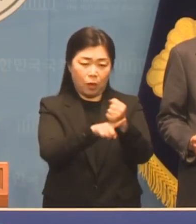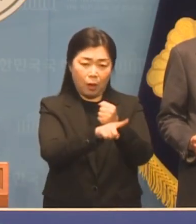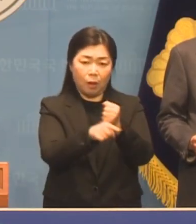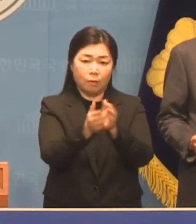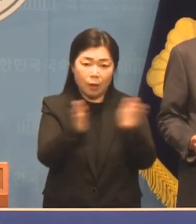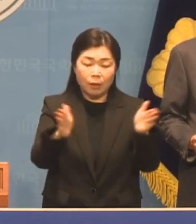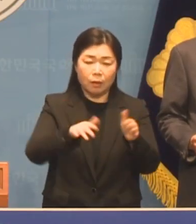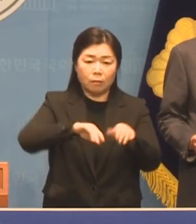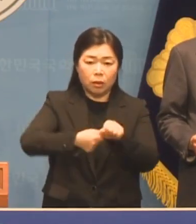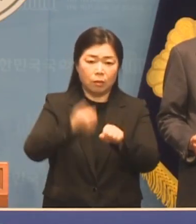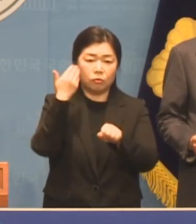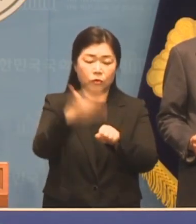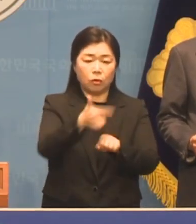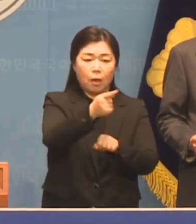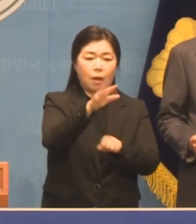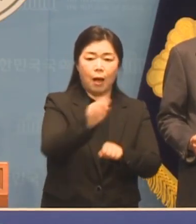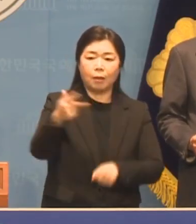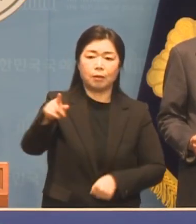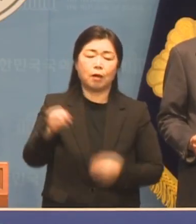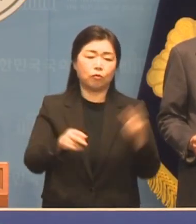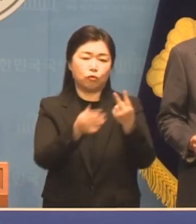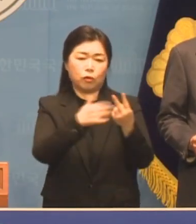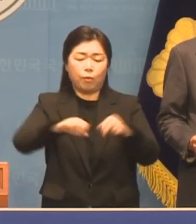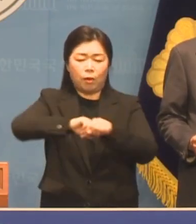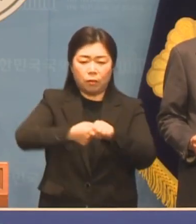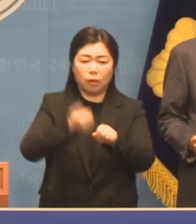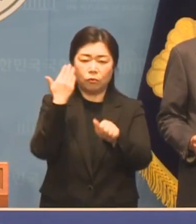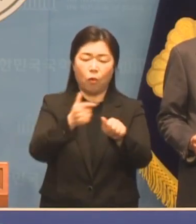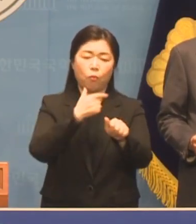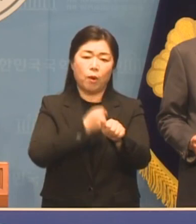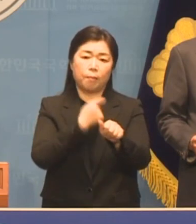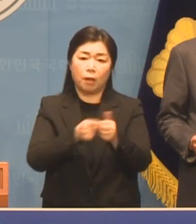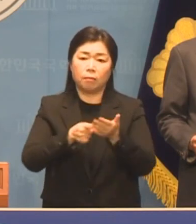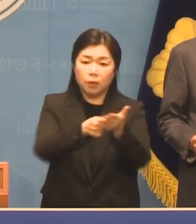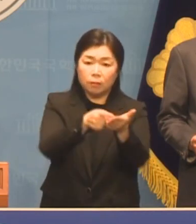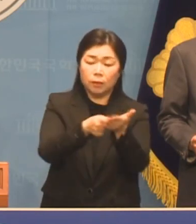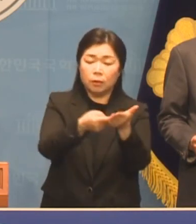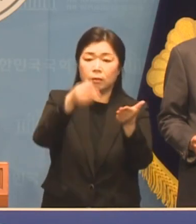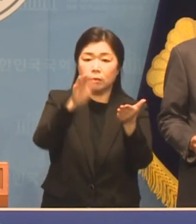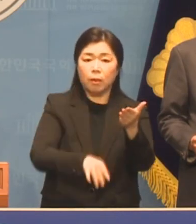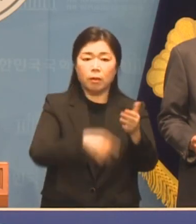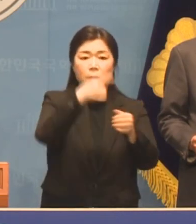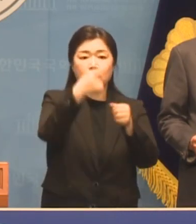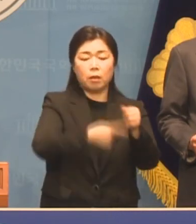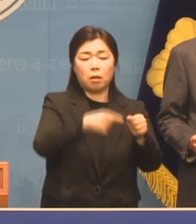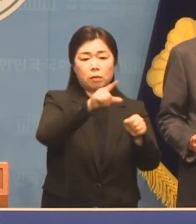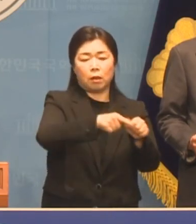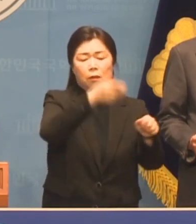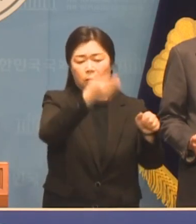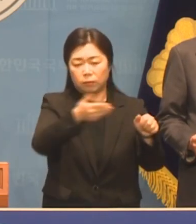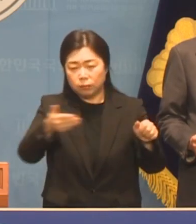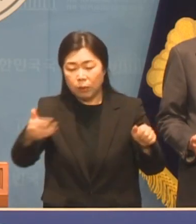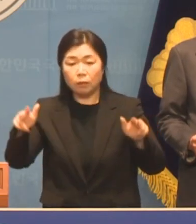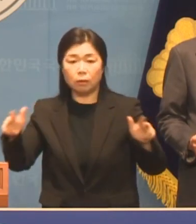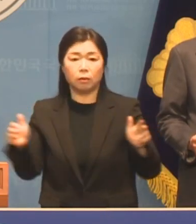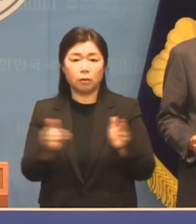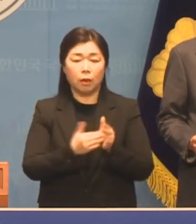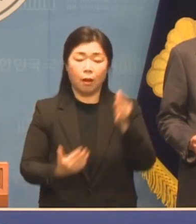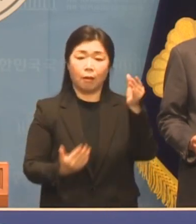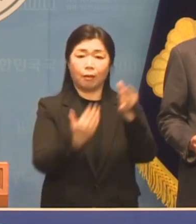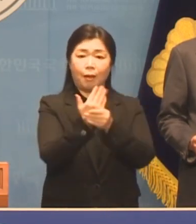강창구, 장수진 그 범죄자들의 처벌을 원했지만 약 1년여가 지난 지금까지도